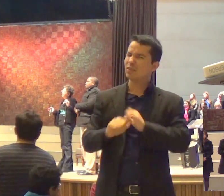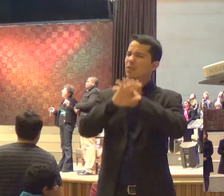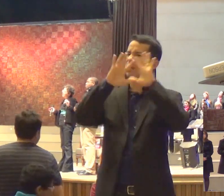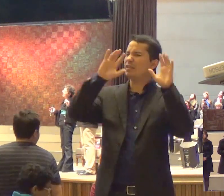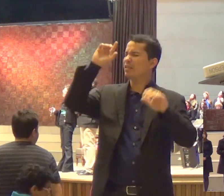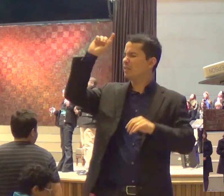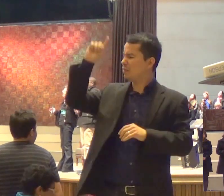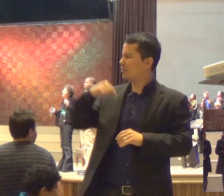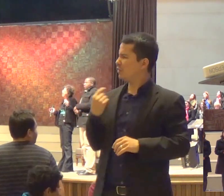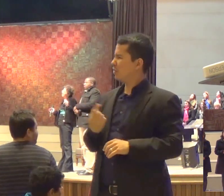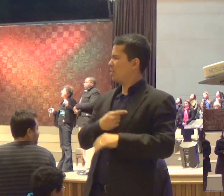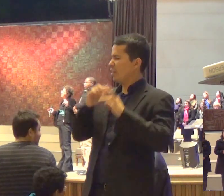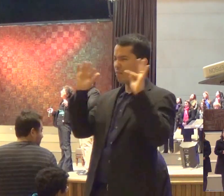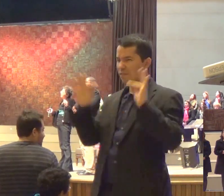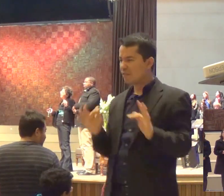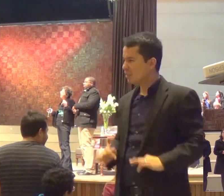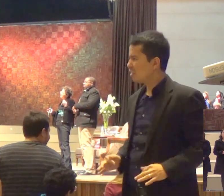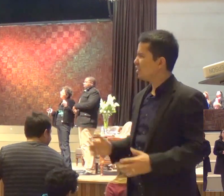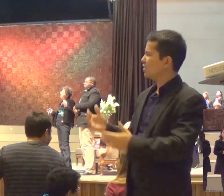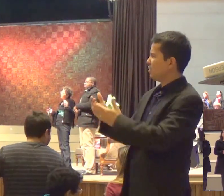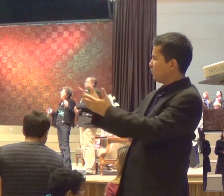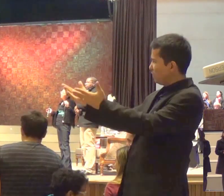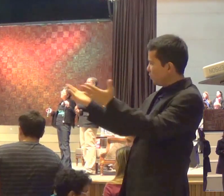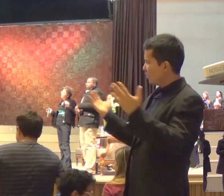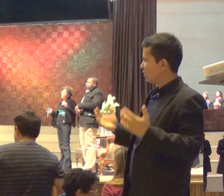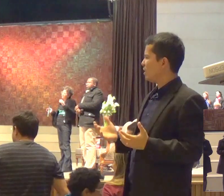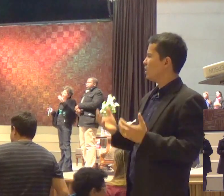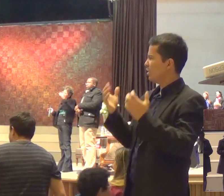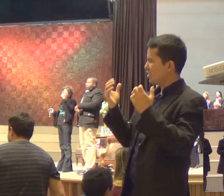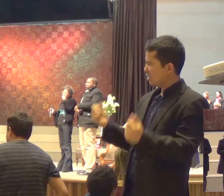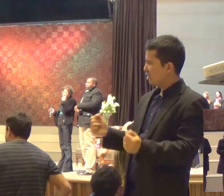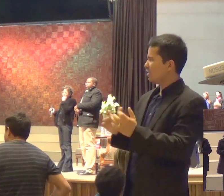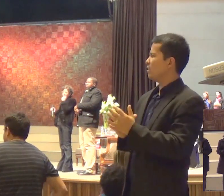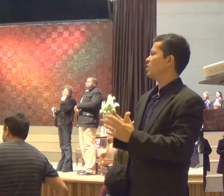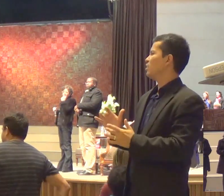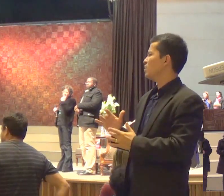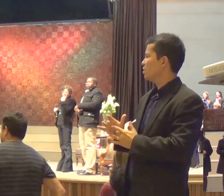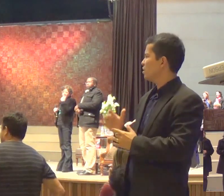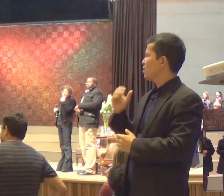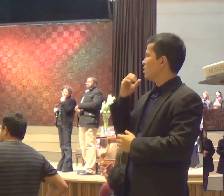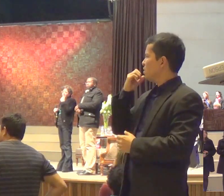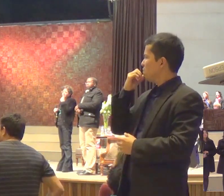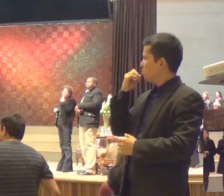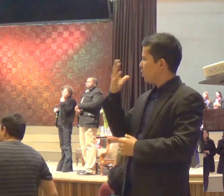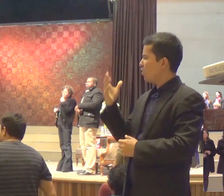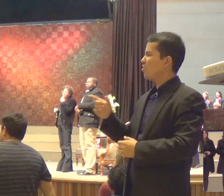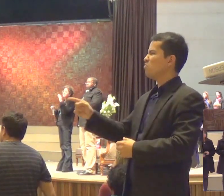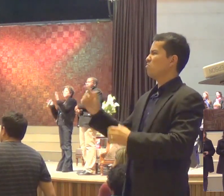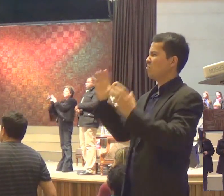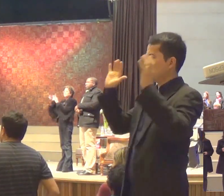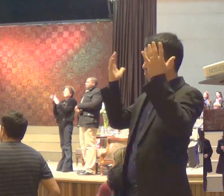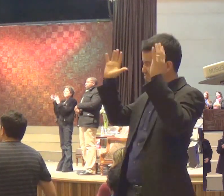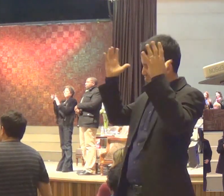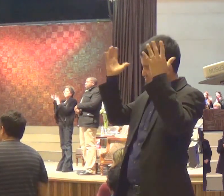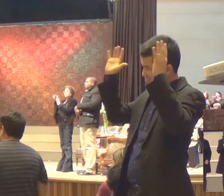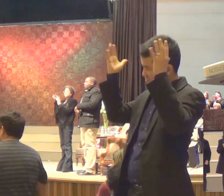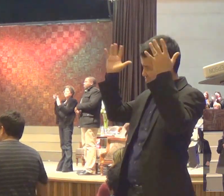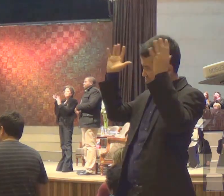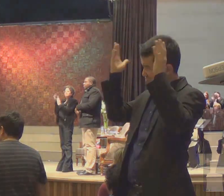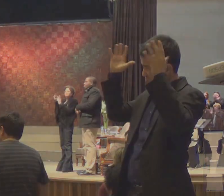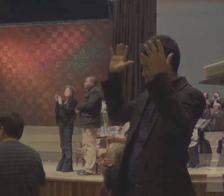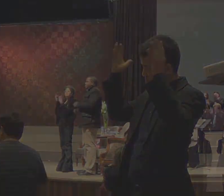estamos muito felizes sejam bem-vindos a família de Deus que essa igreja eu quero todos os irmãos em uma sala de Palmas desses irmãos